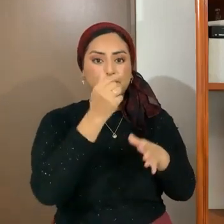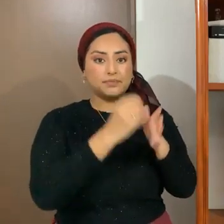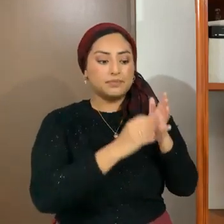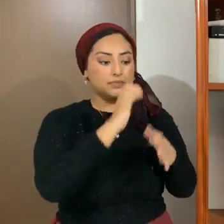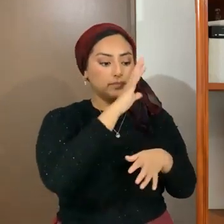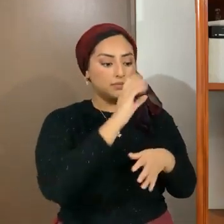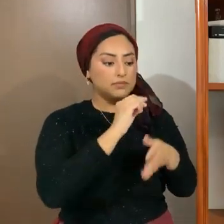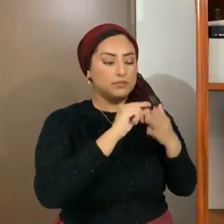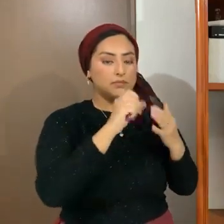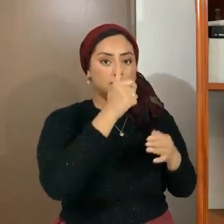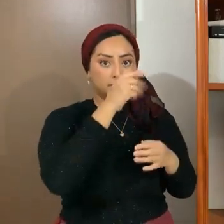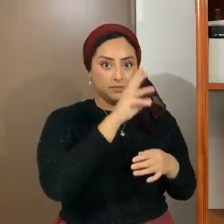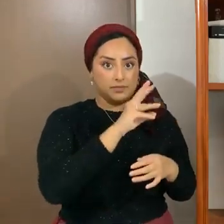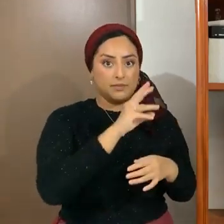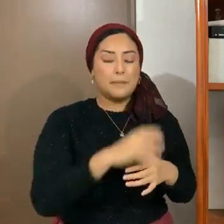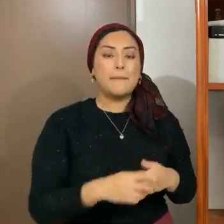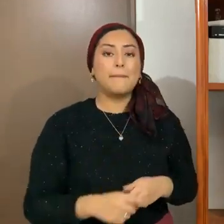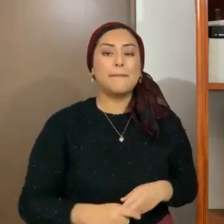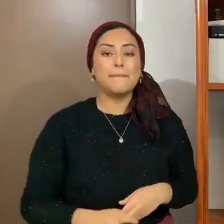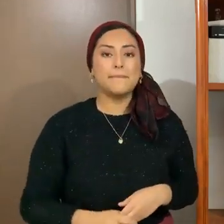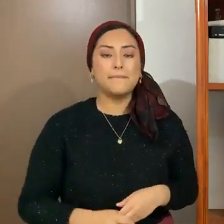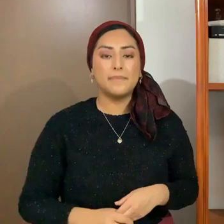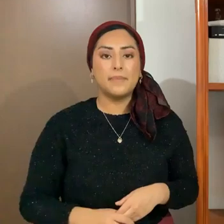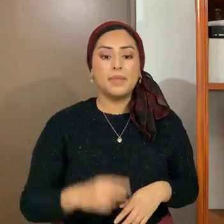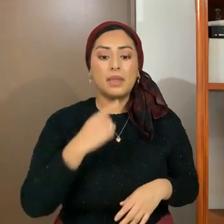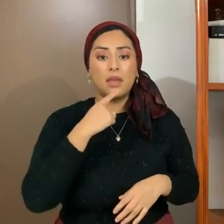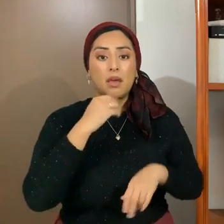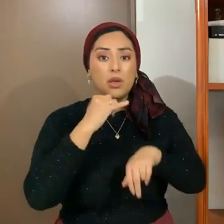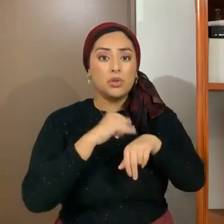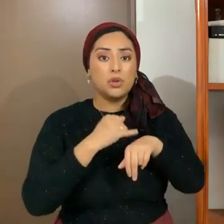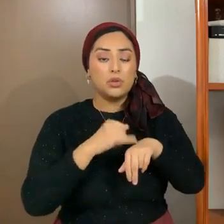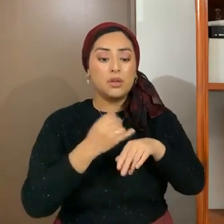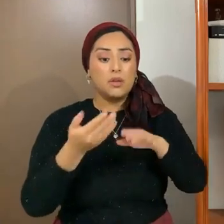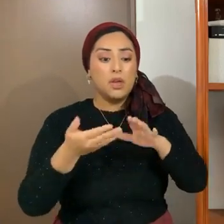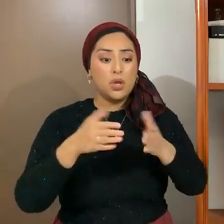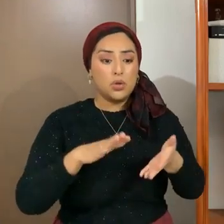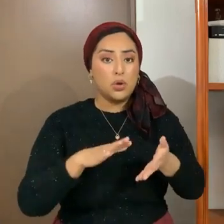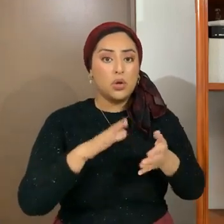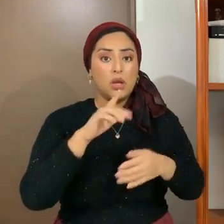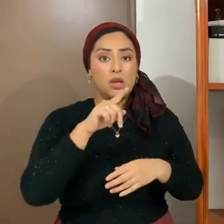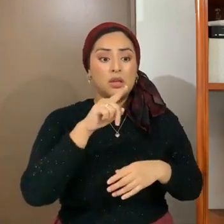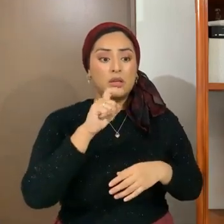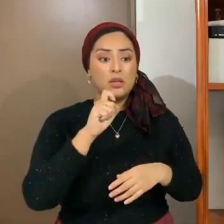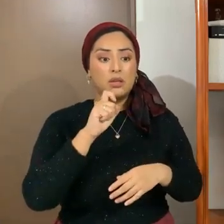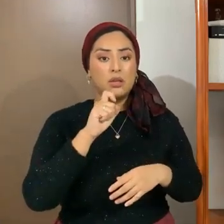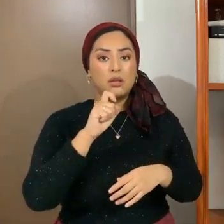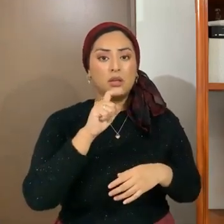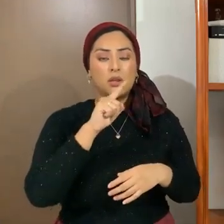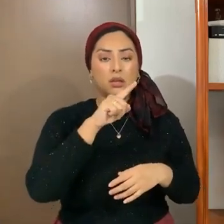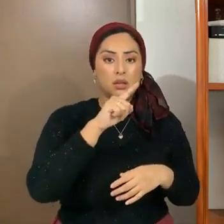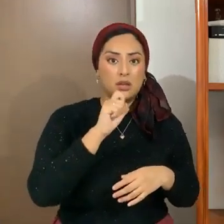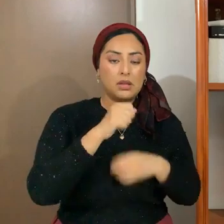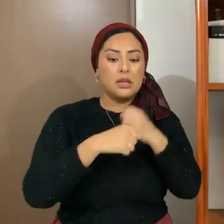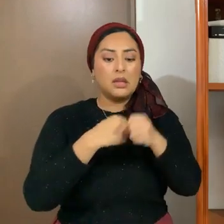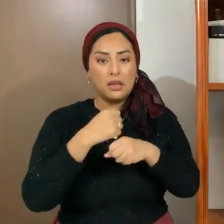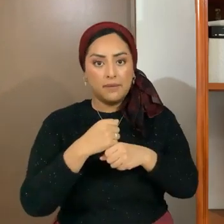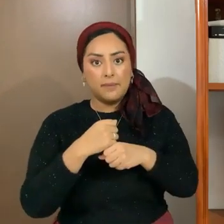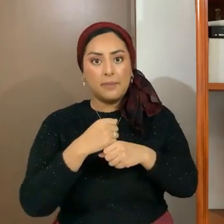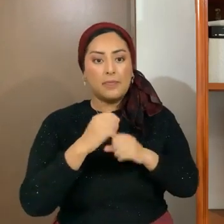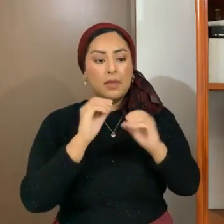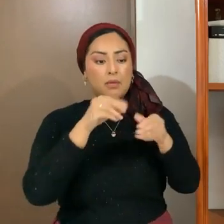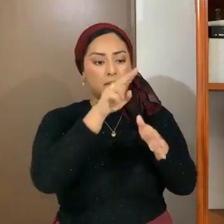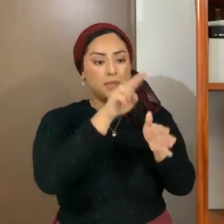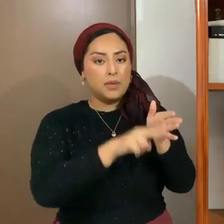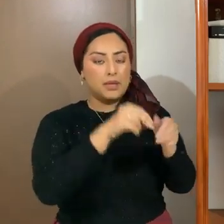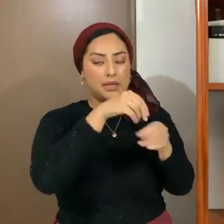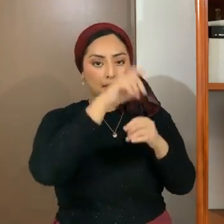50, verso 26, en la página anterior. Y murió José a la edad de 110 años y lo embalsamaron y fue puesto en un ataúd en